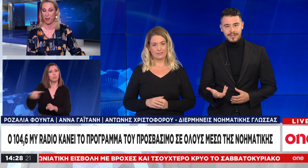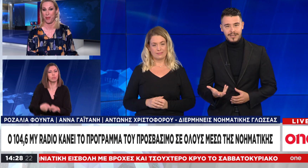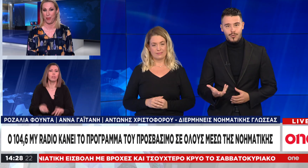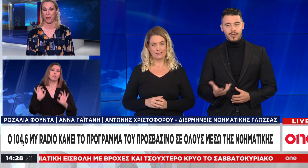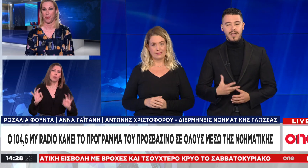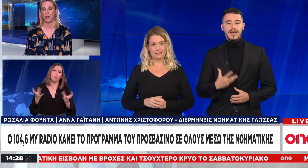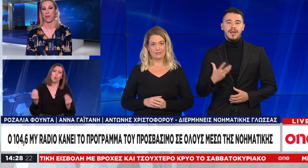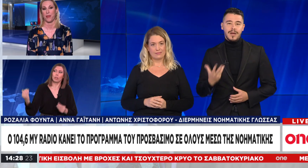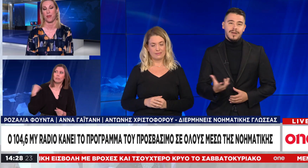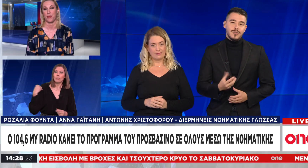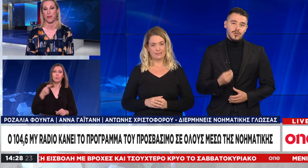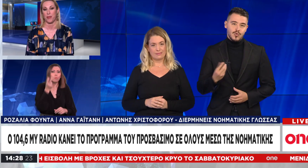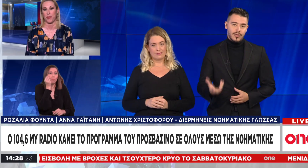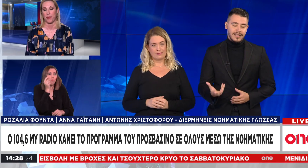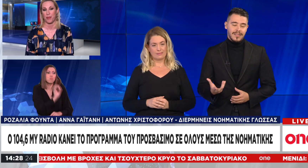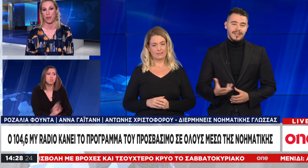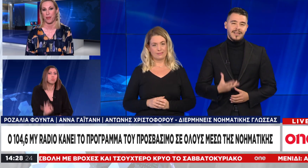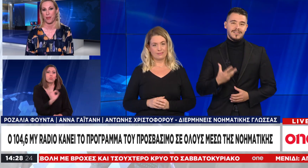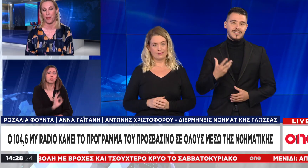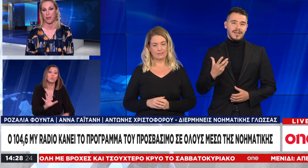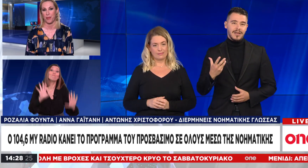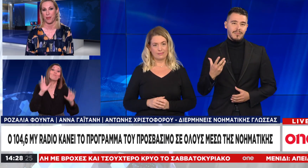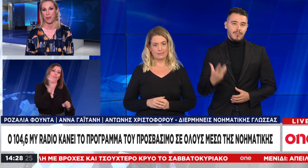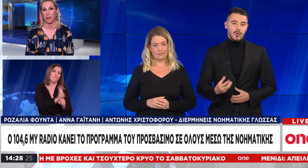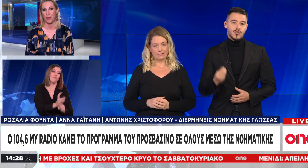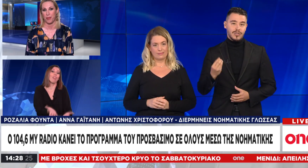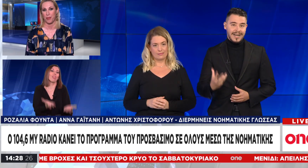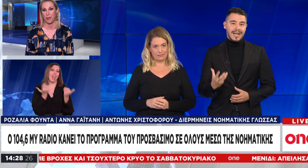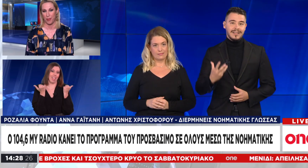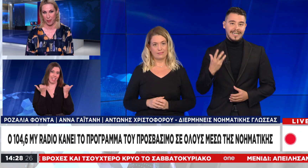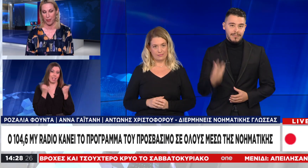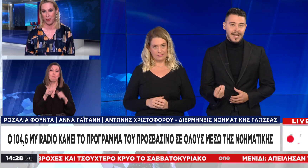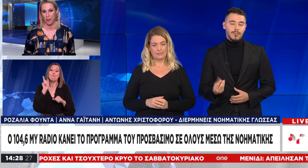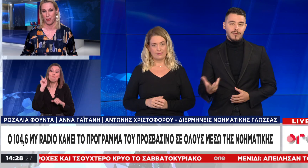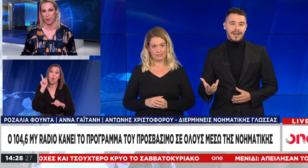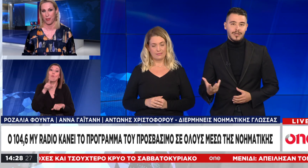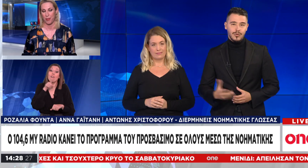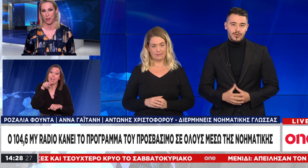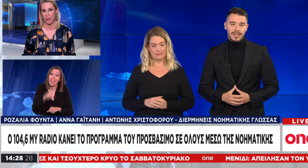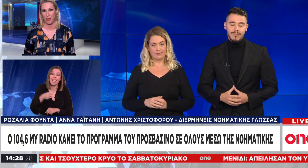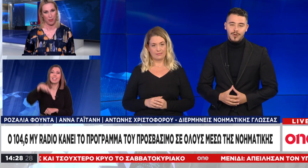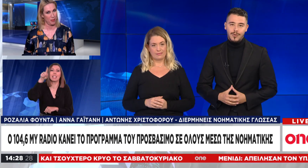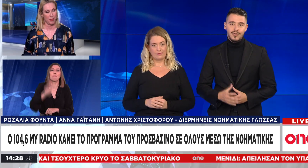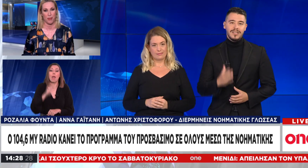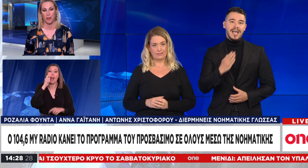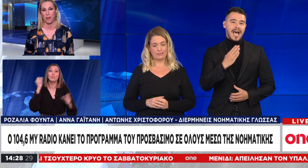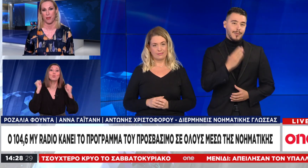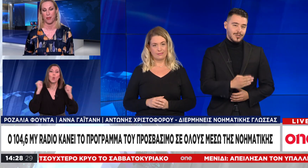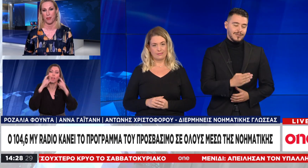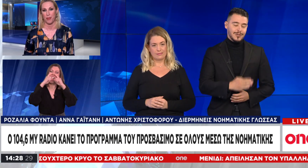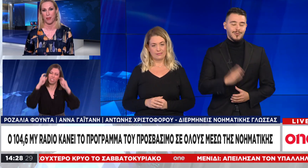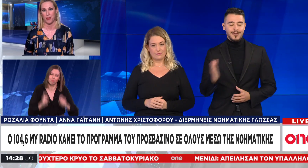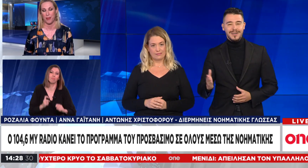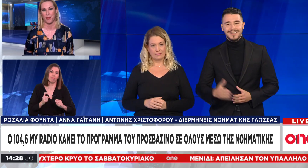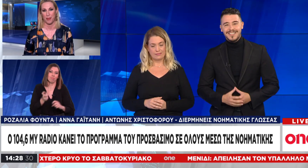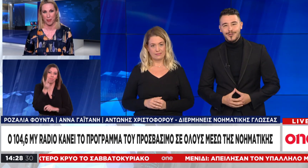βρούμε αυτά τα τραγούδια πρέπει να συντονιστούν οι τηλεθεατές μόνο ζωντανά την ημέρα που προβάλλεται το συγκεκριμένο project από τις